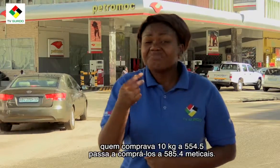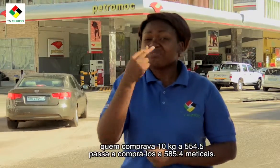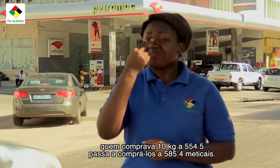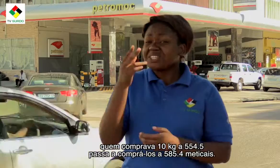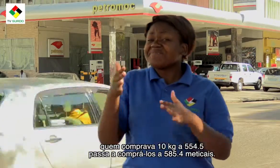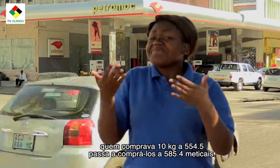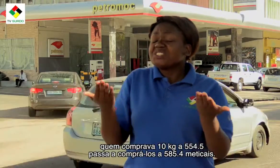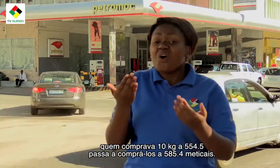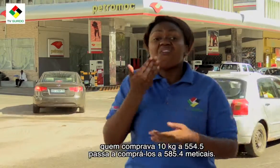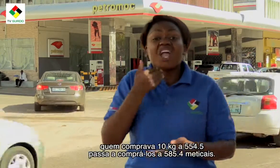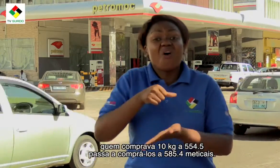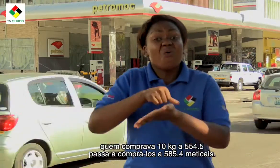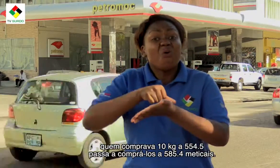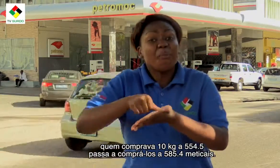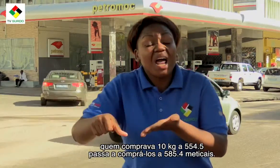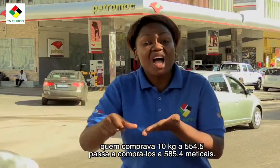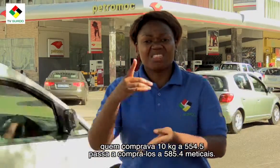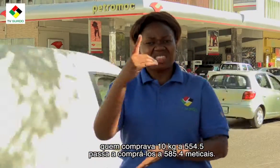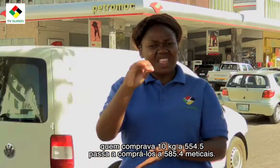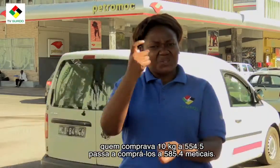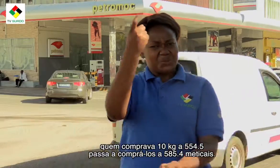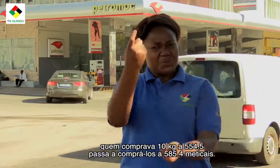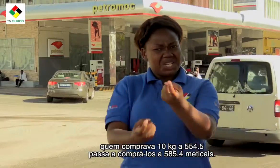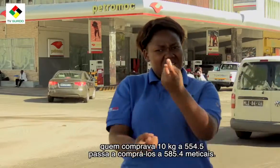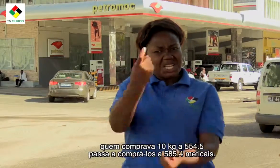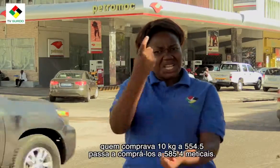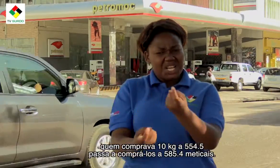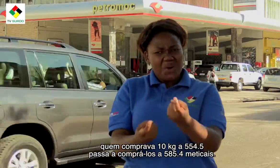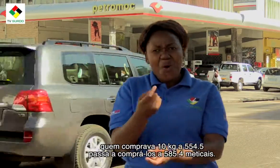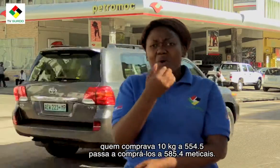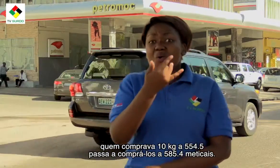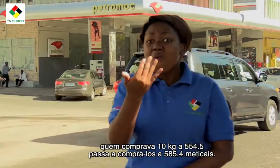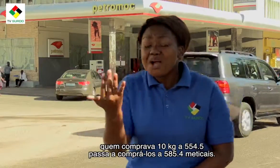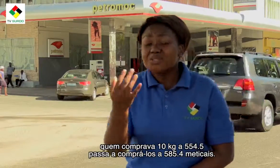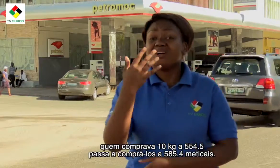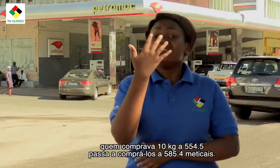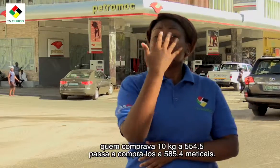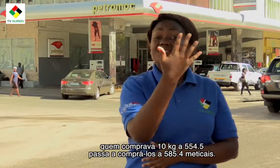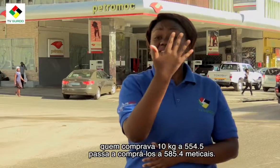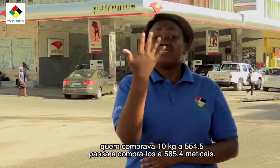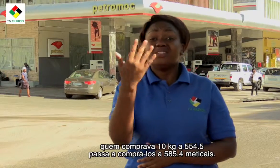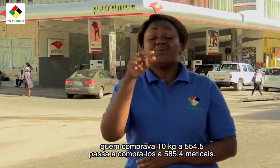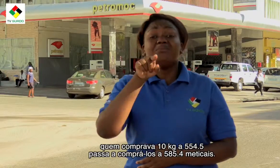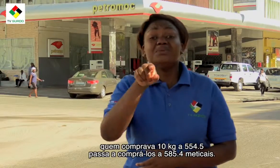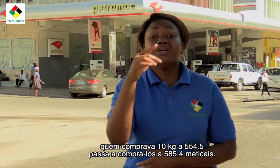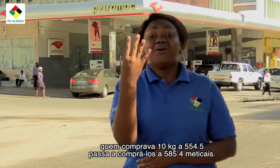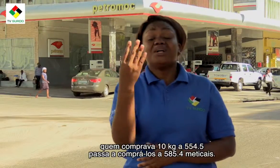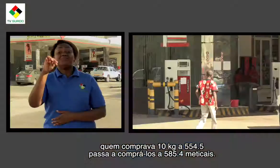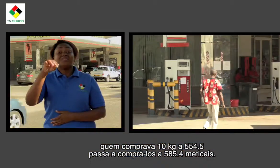ou seja, quem comprava 10 kg a 554,5 passa a comprá